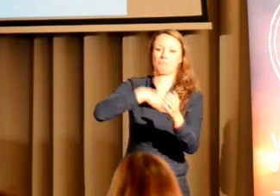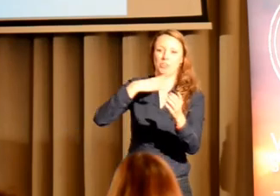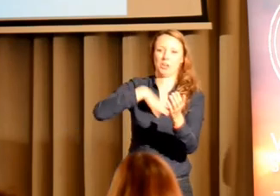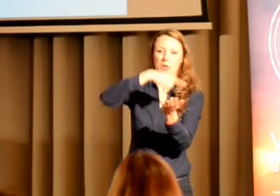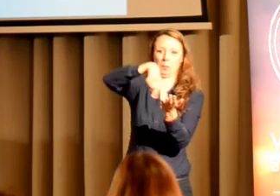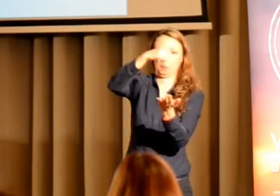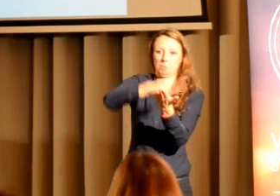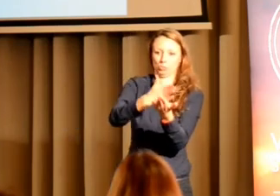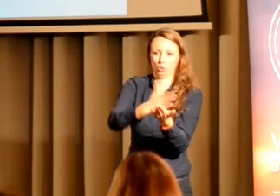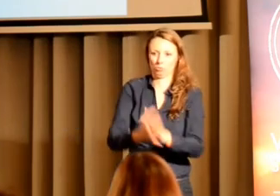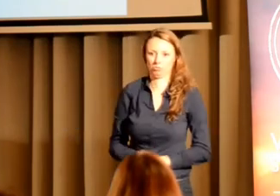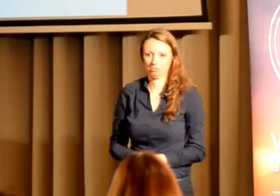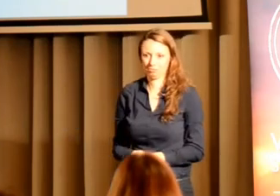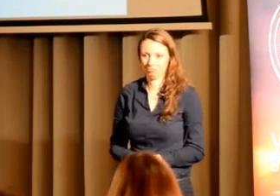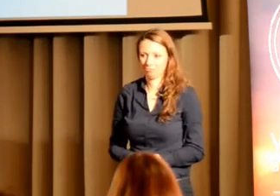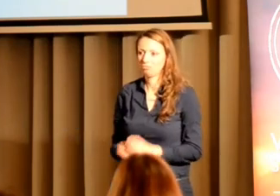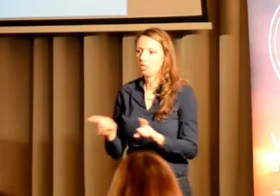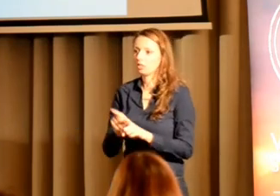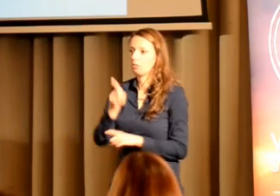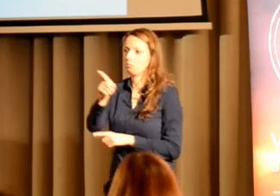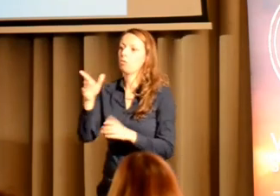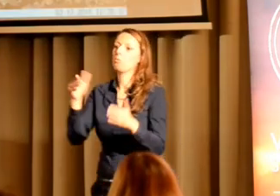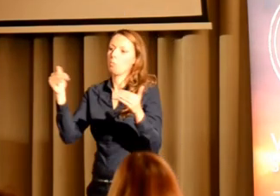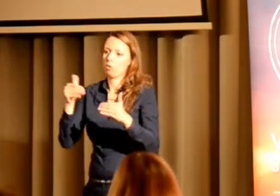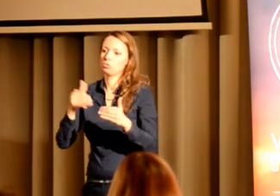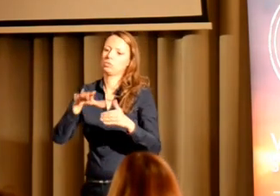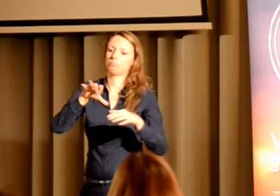Oczywiście do znakowania służy też oczy.